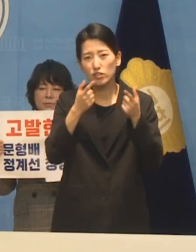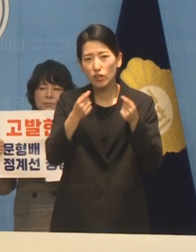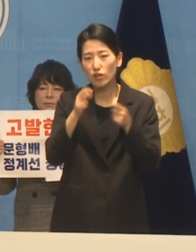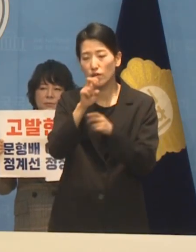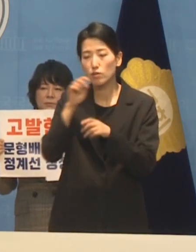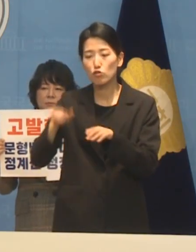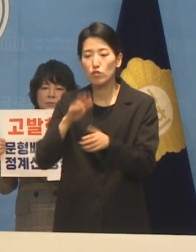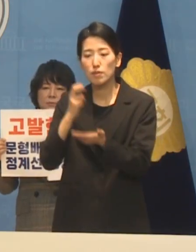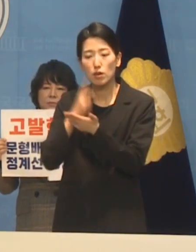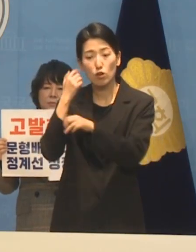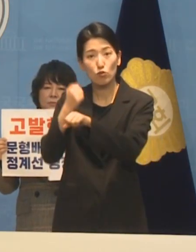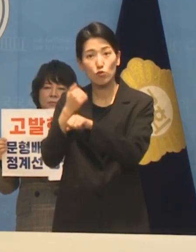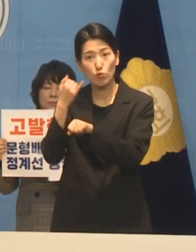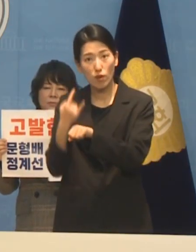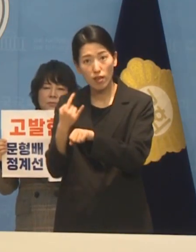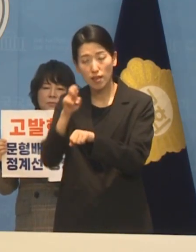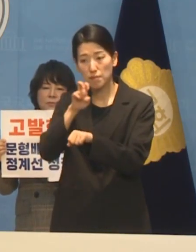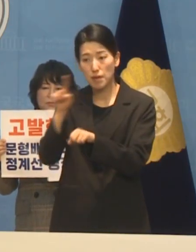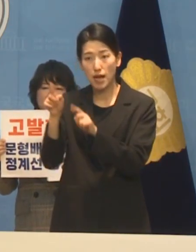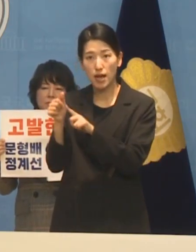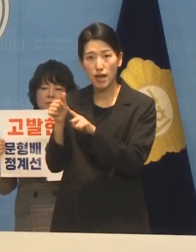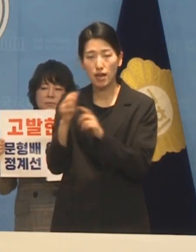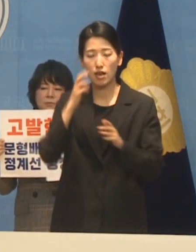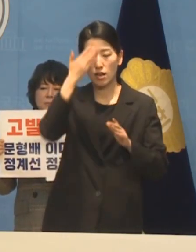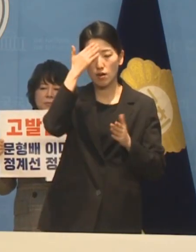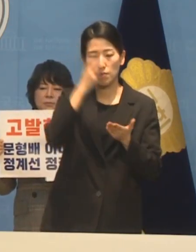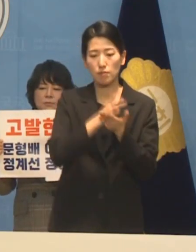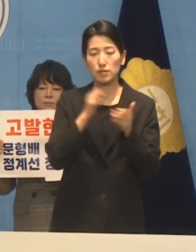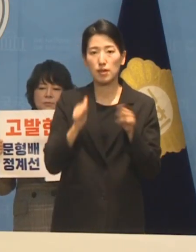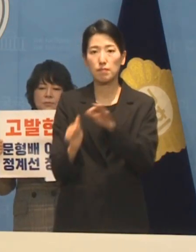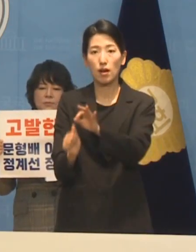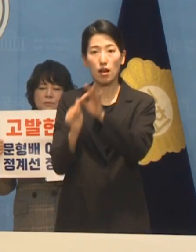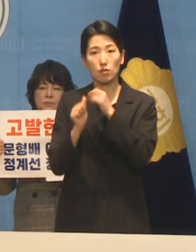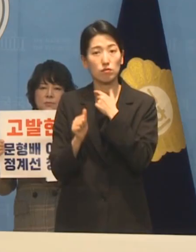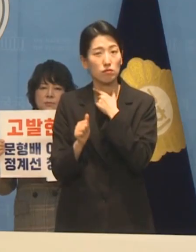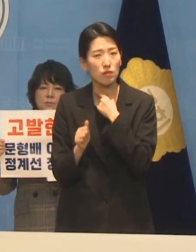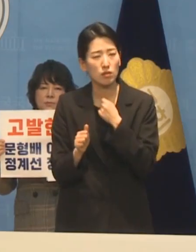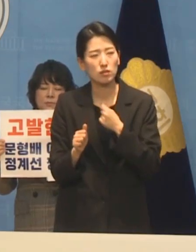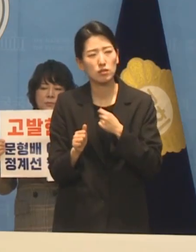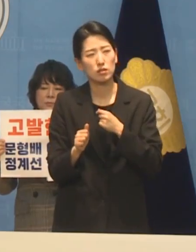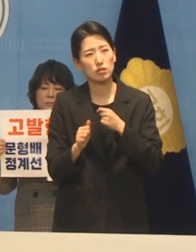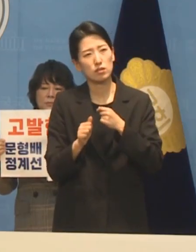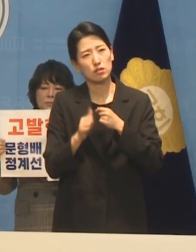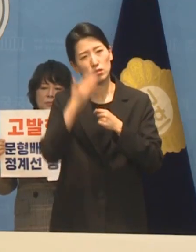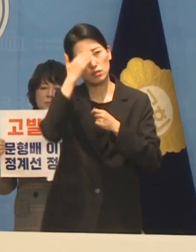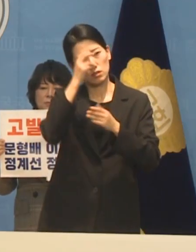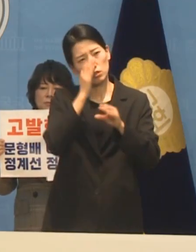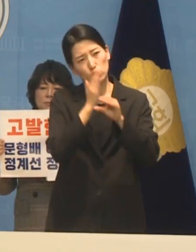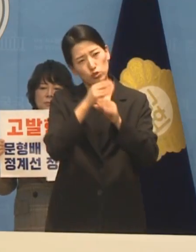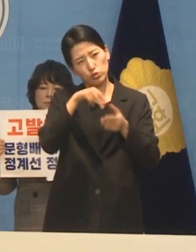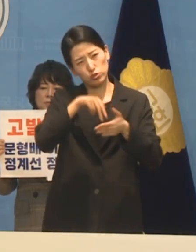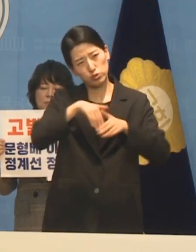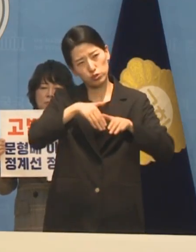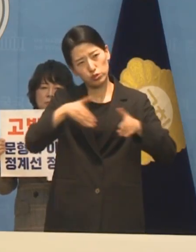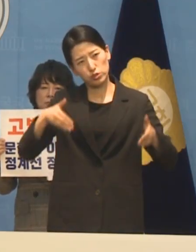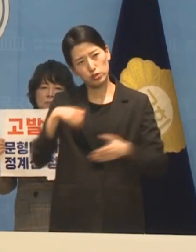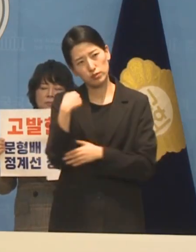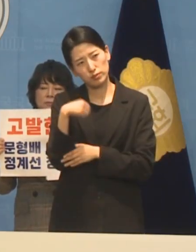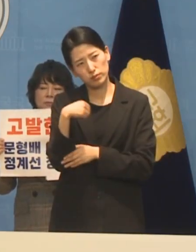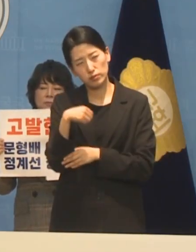마은혁을 임명하게 하려는 것은 헌재의 중립성을 의심하게 만듭니다. 가장 시급한